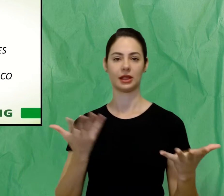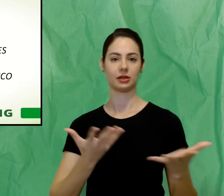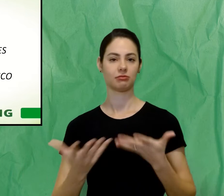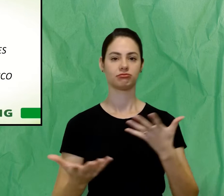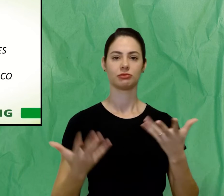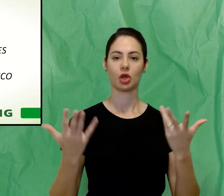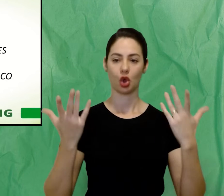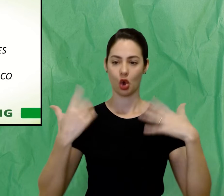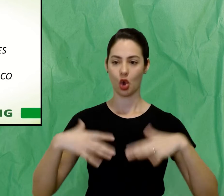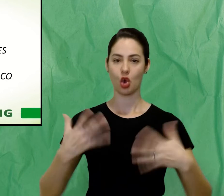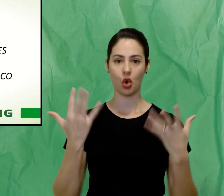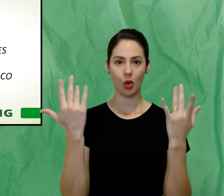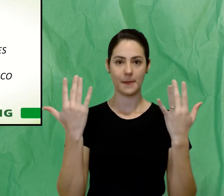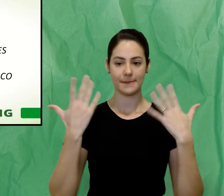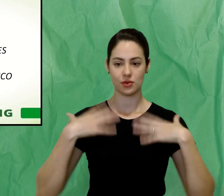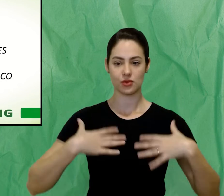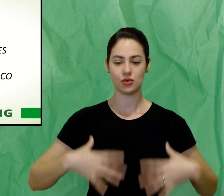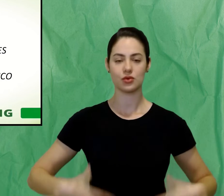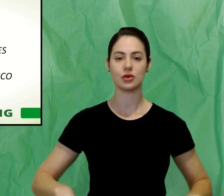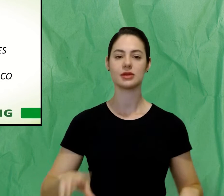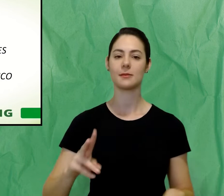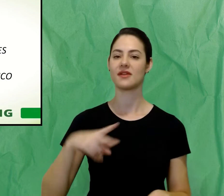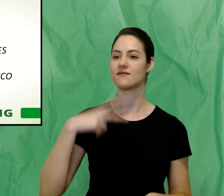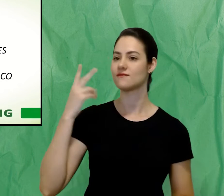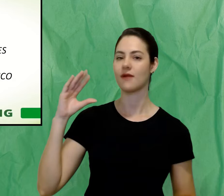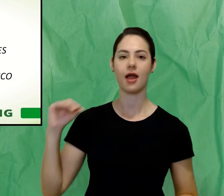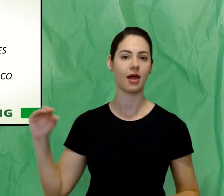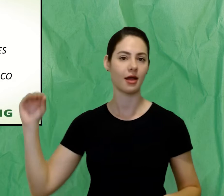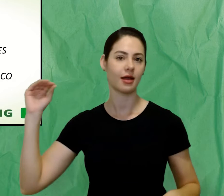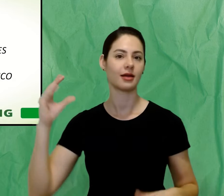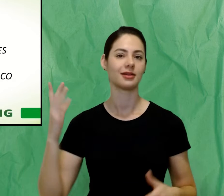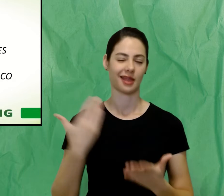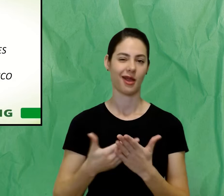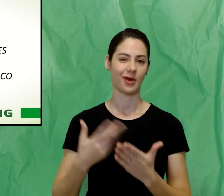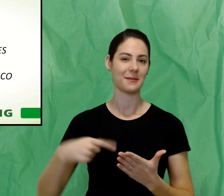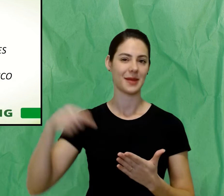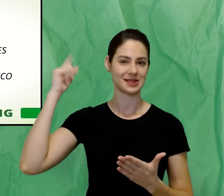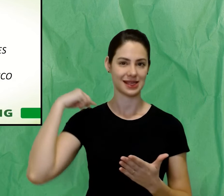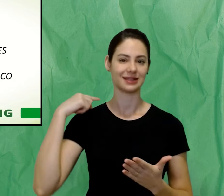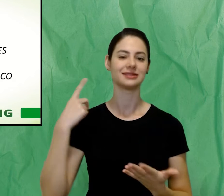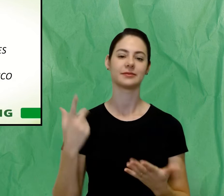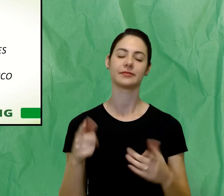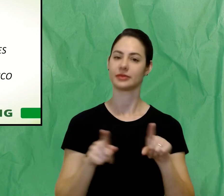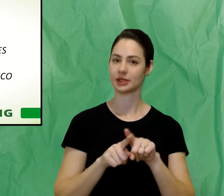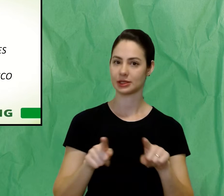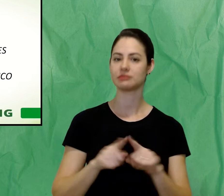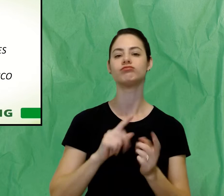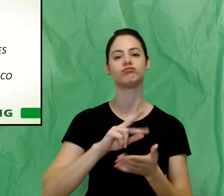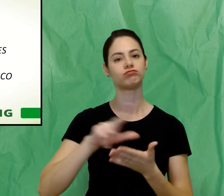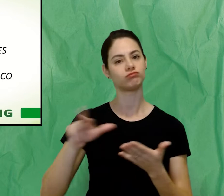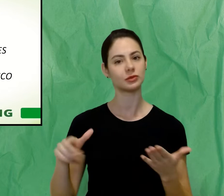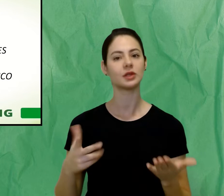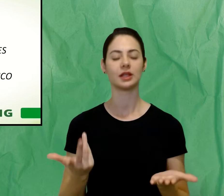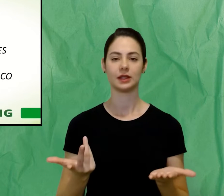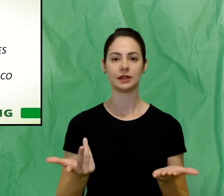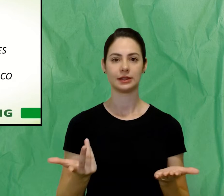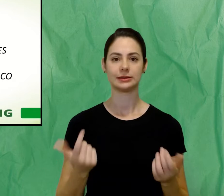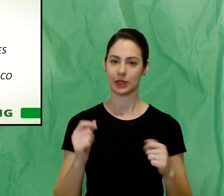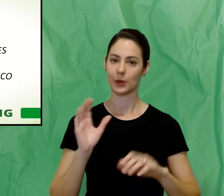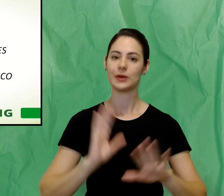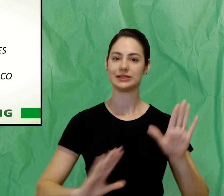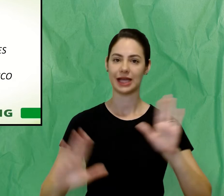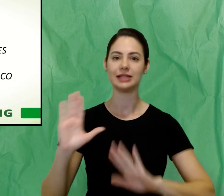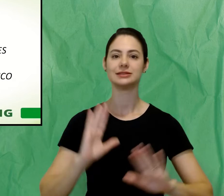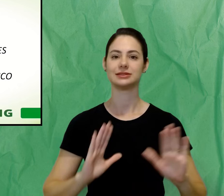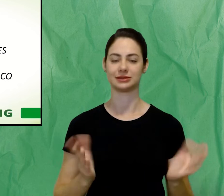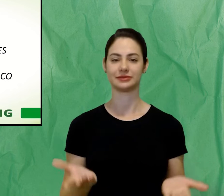linguagem corporal, a nossa linguagem falada, igual vimos na aula passada, dentre diversos